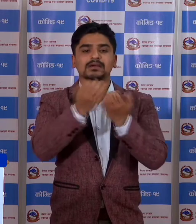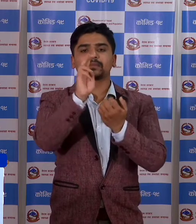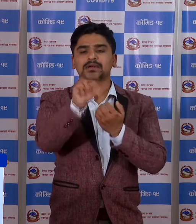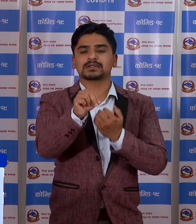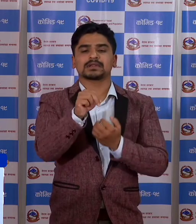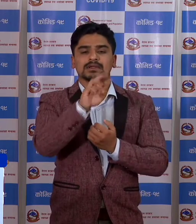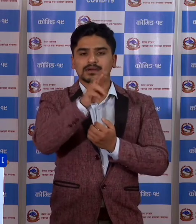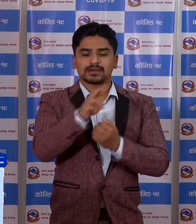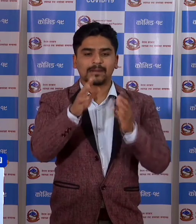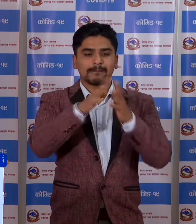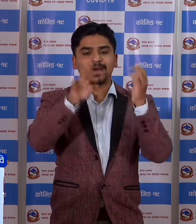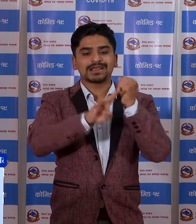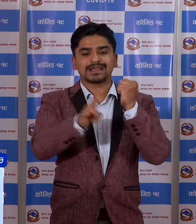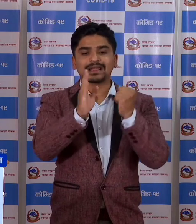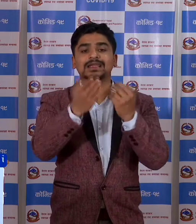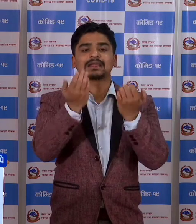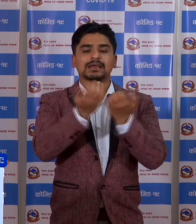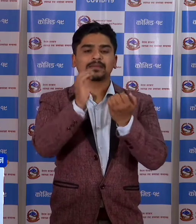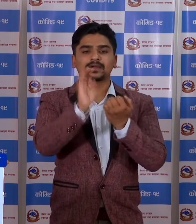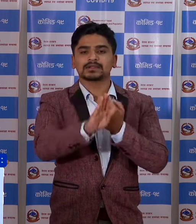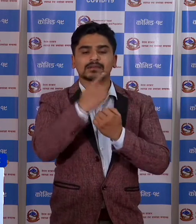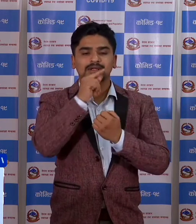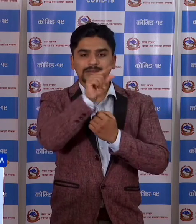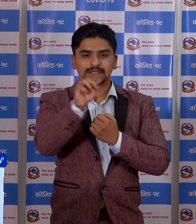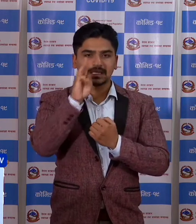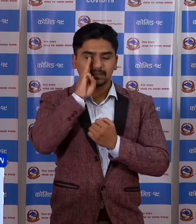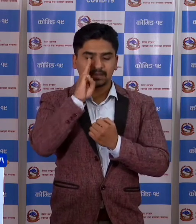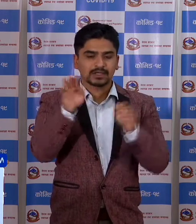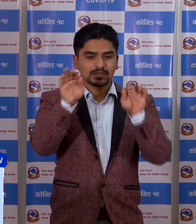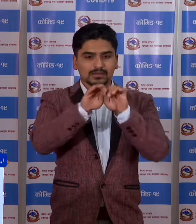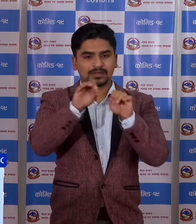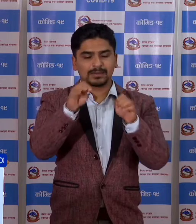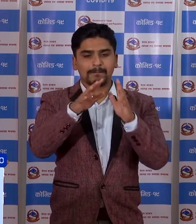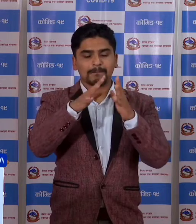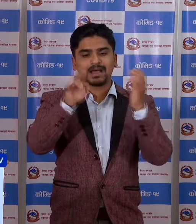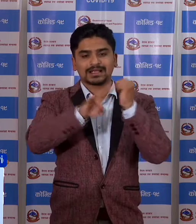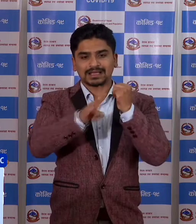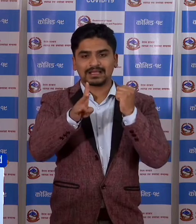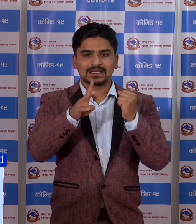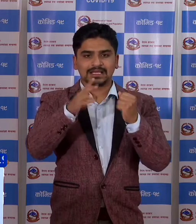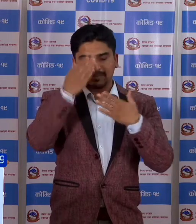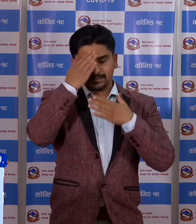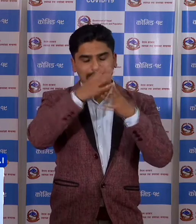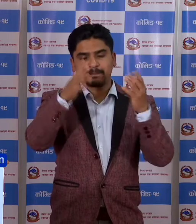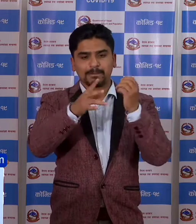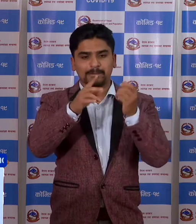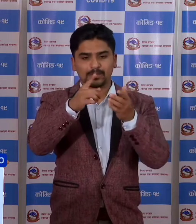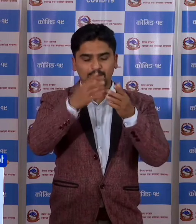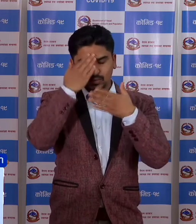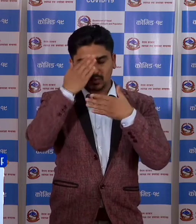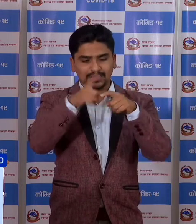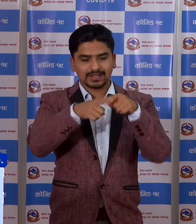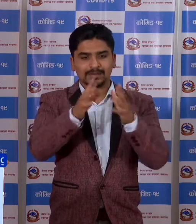गर्नुपर्छ र महाशाखाले के काम गर्दैछ भन्ने विषयमा सम्बन्धित महाशाखा, यानि कि इपिडेमियोलोजी तथा रोग